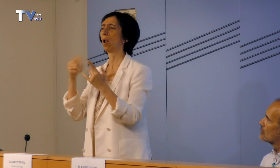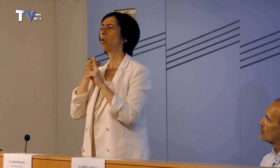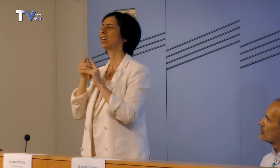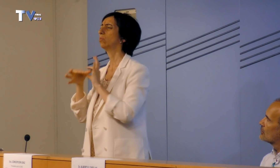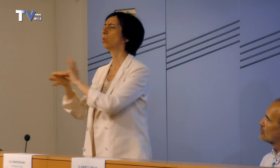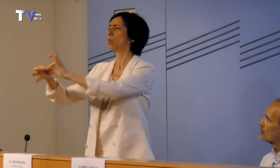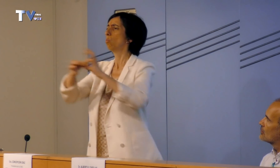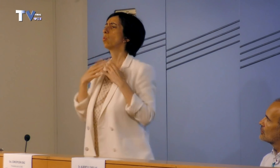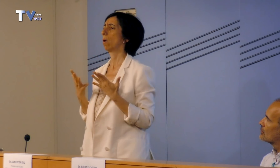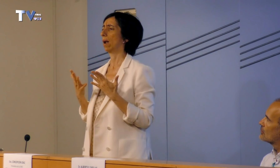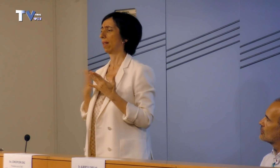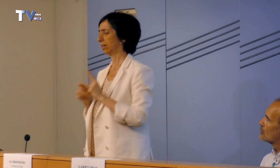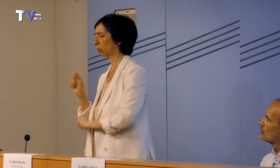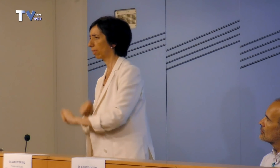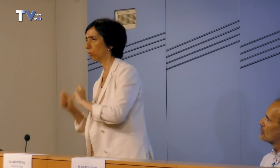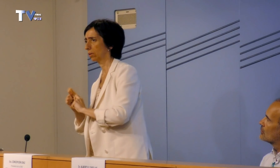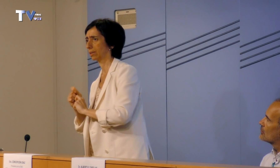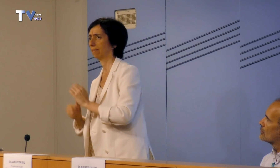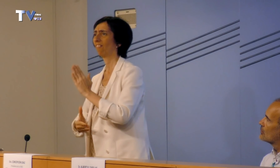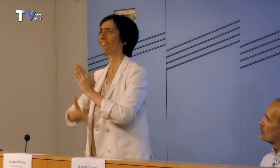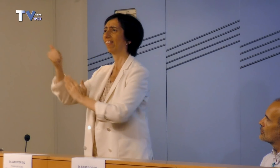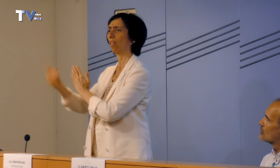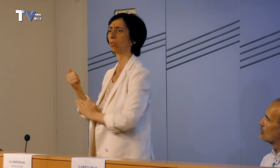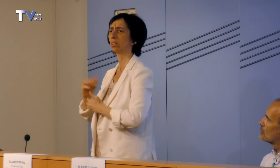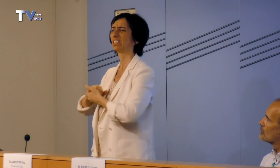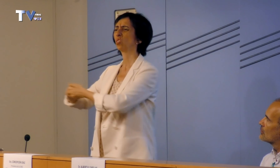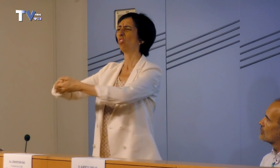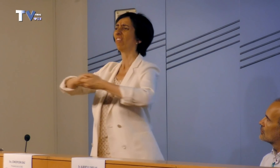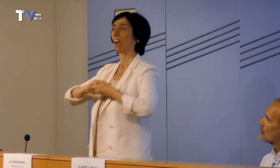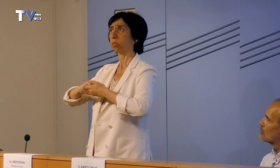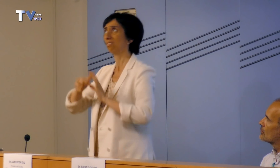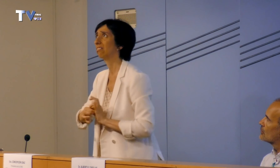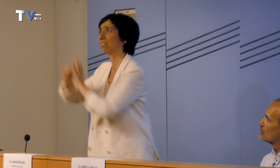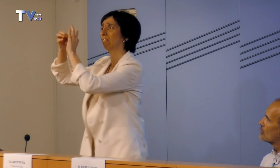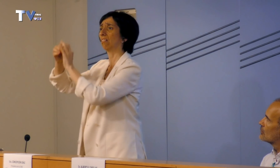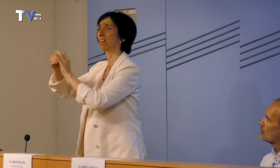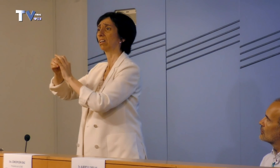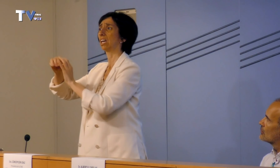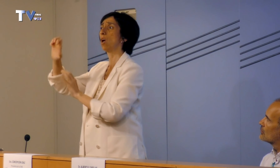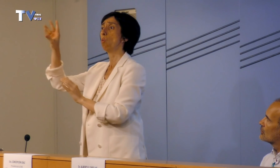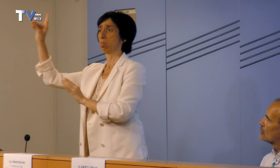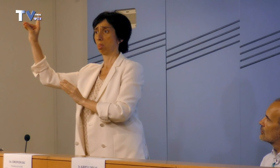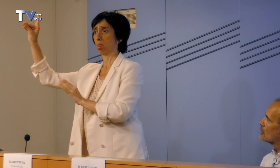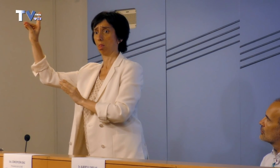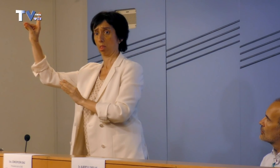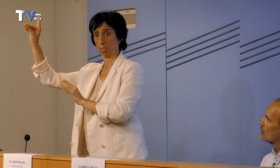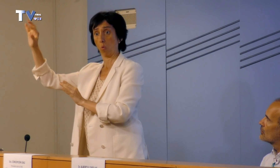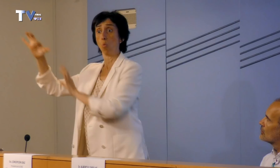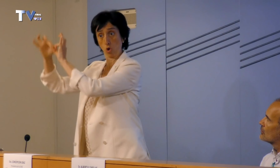col·laboració. L'objectiu nostre és d'estar units entre federacions, entre associacions, amb la Confederació per